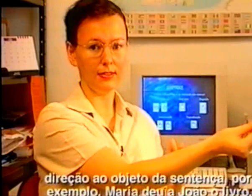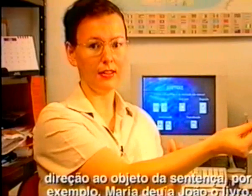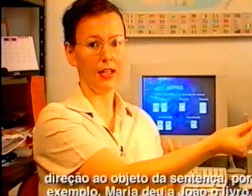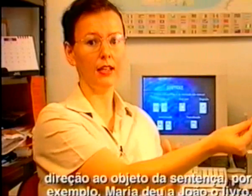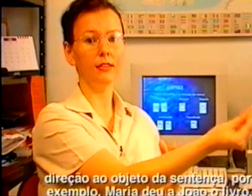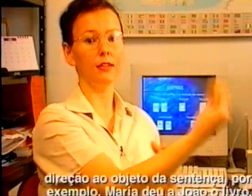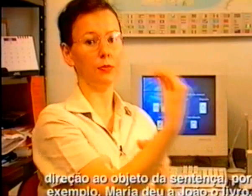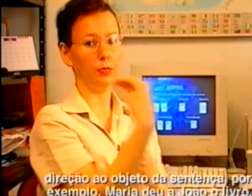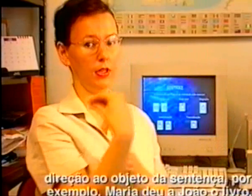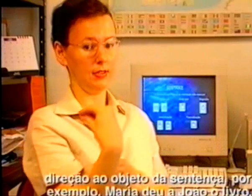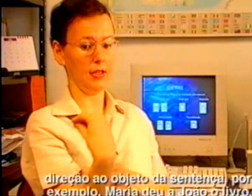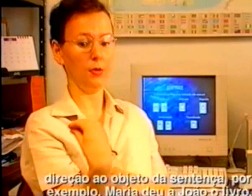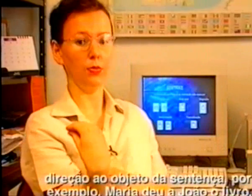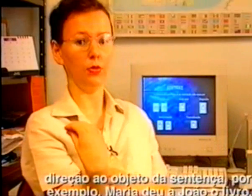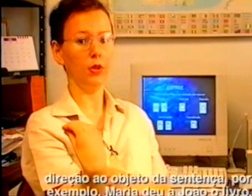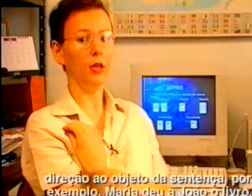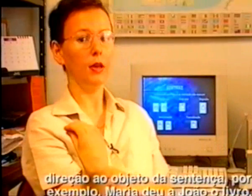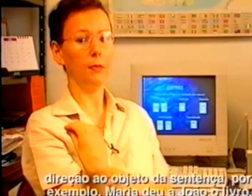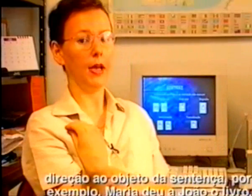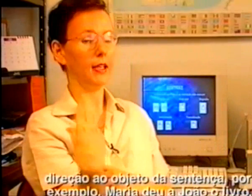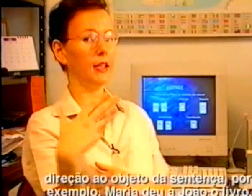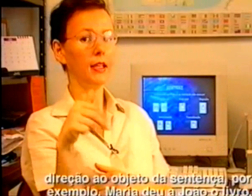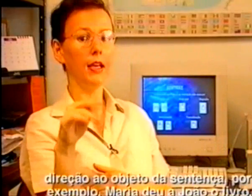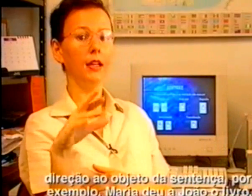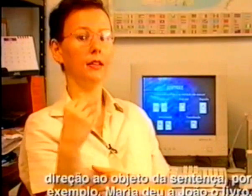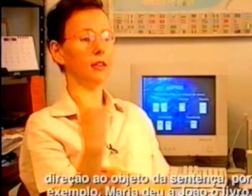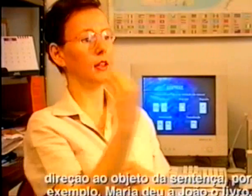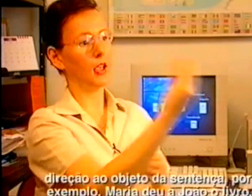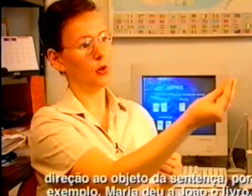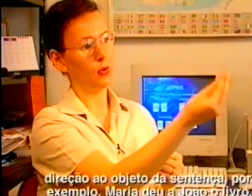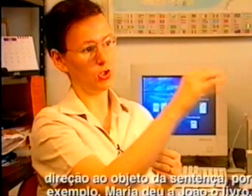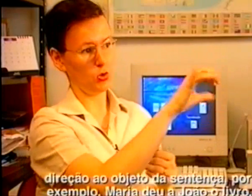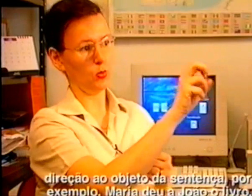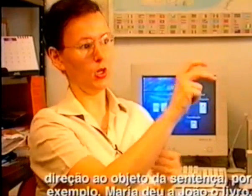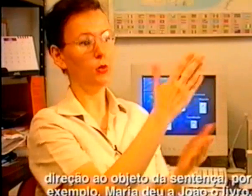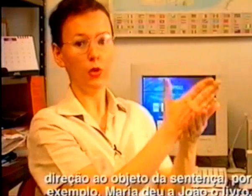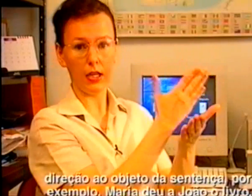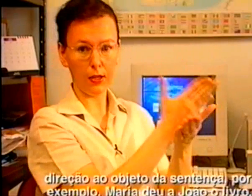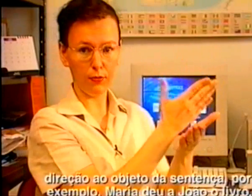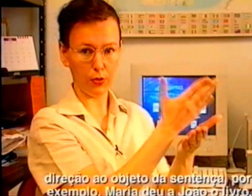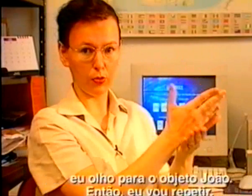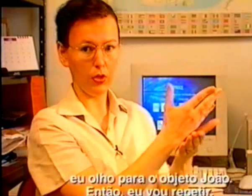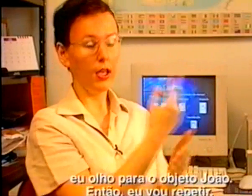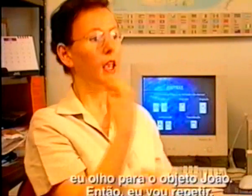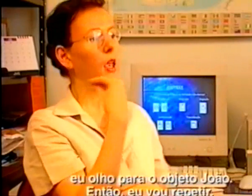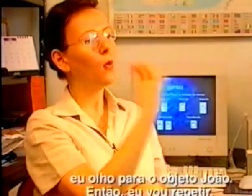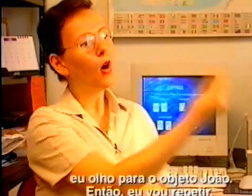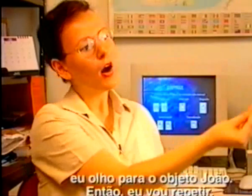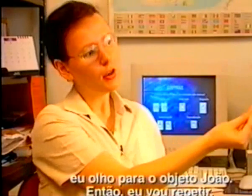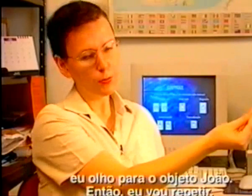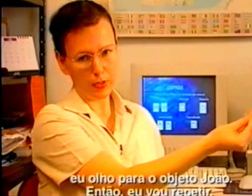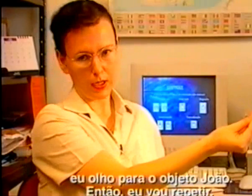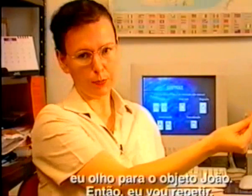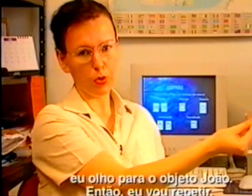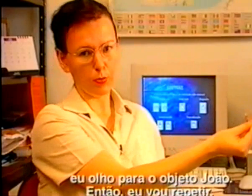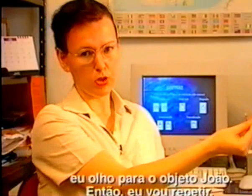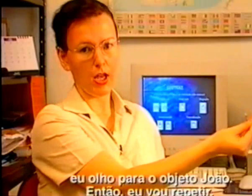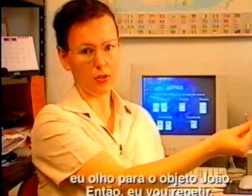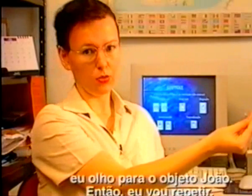da sentença, por exemplo, Maria deu a João o livro, eu olho para o